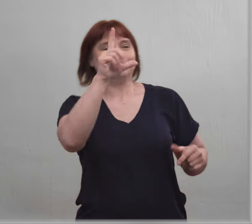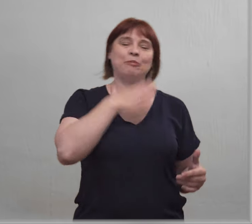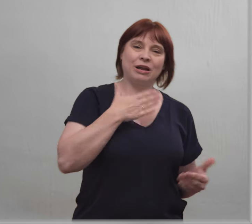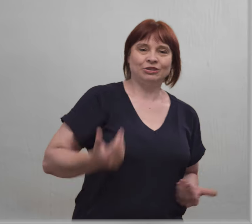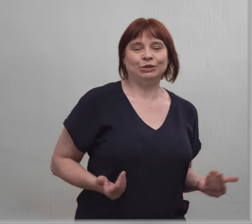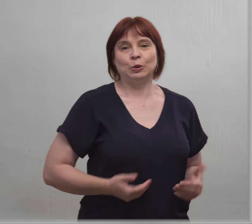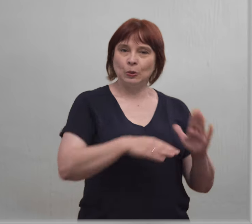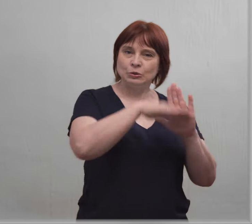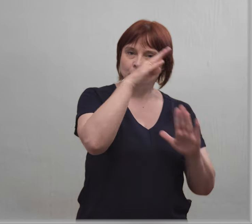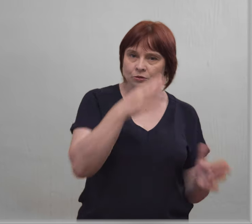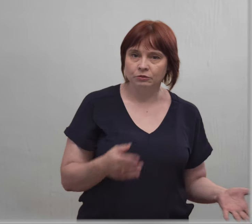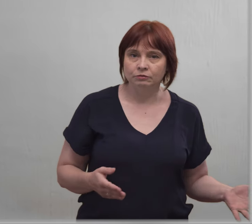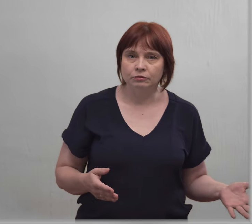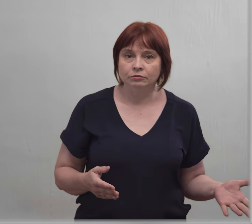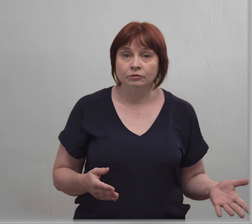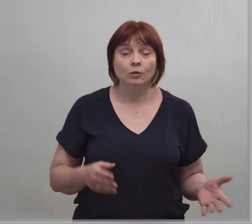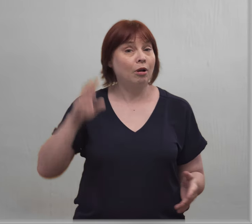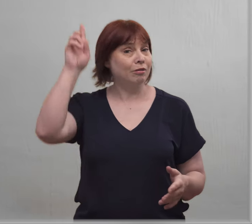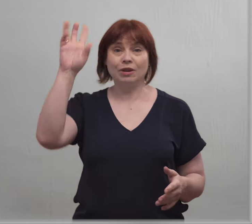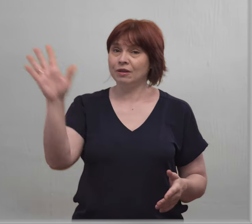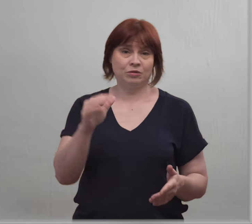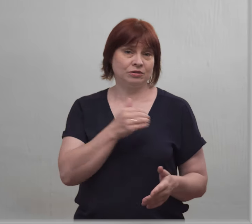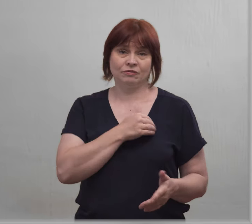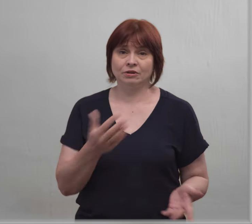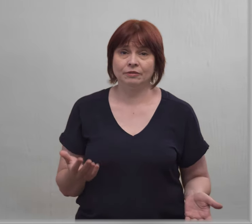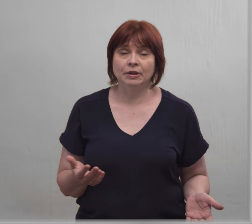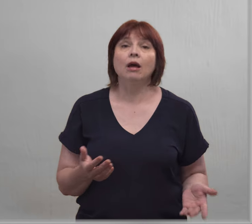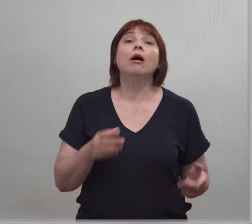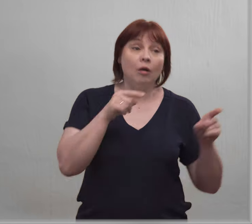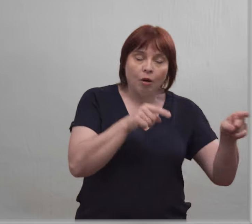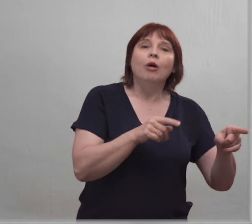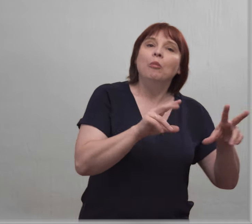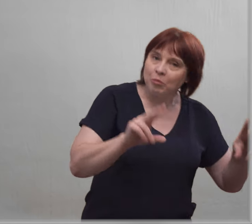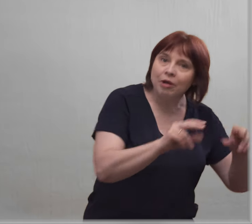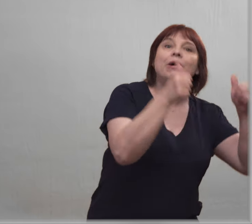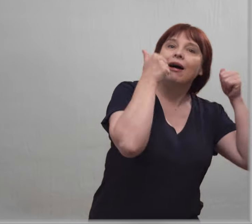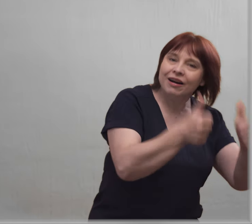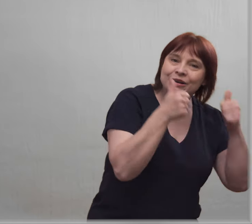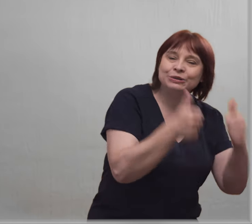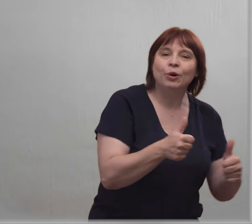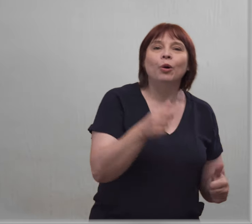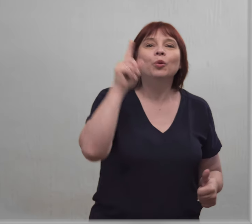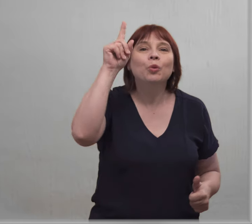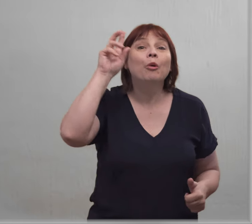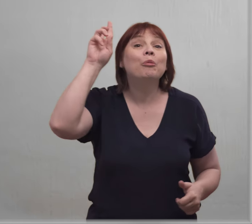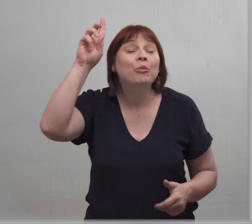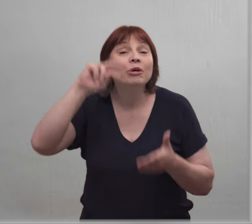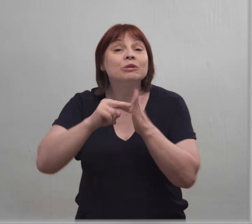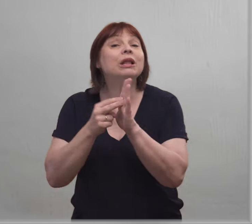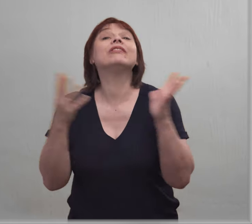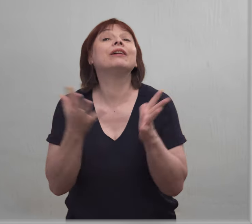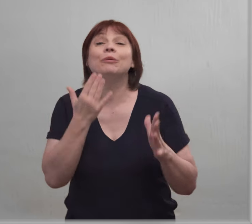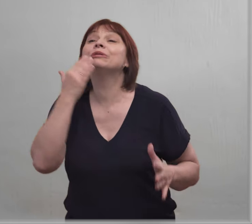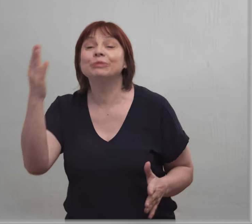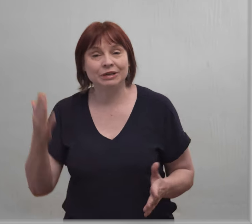много, много. Давайте возьмем, например, Авраама. Бог сказал Аврааму, через тебя произойдет